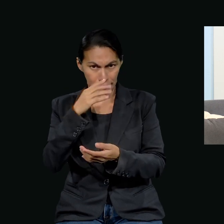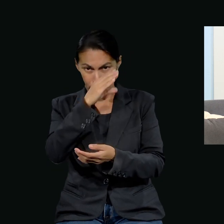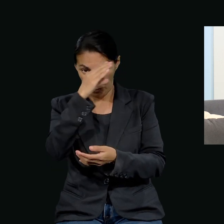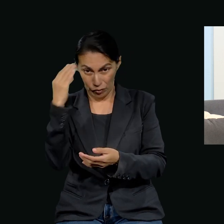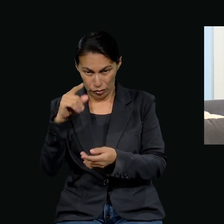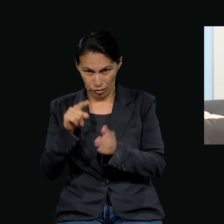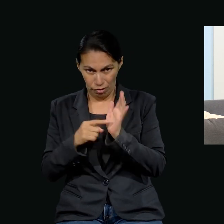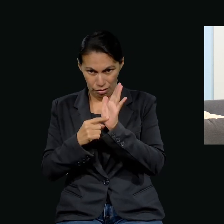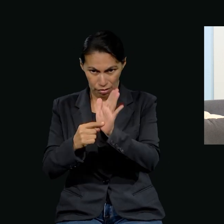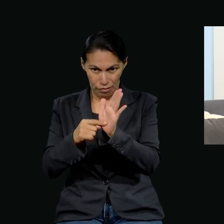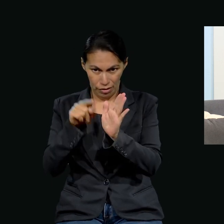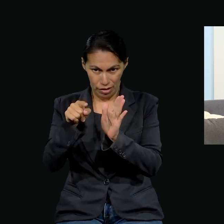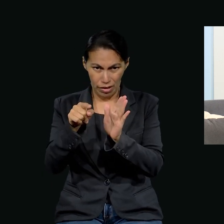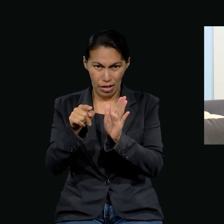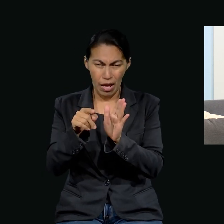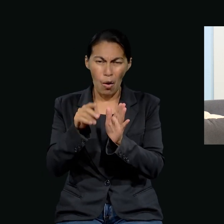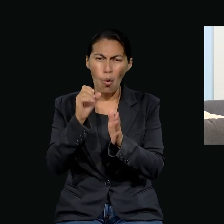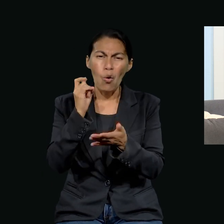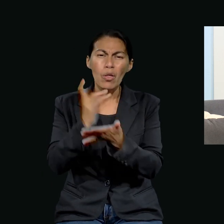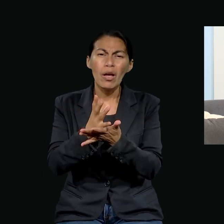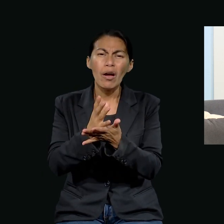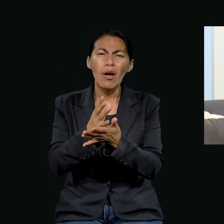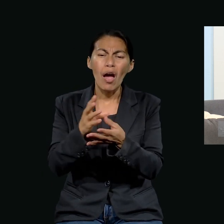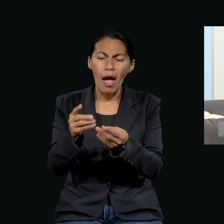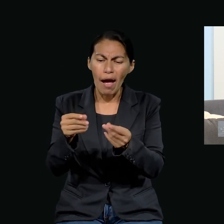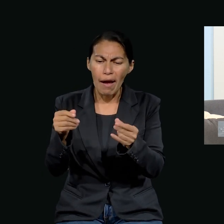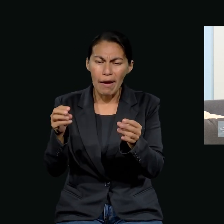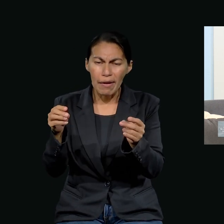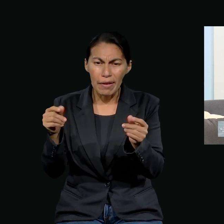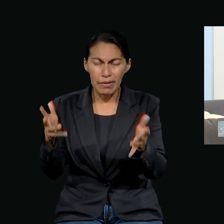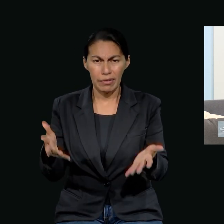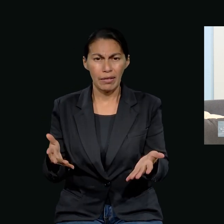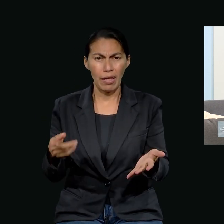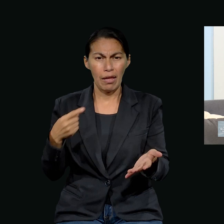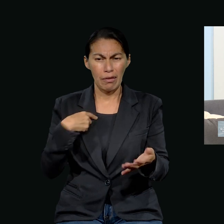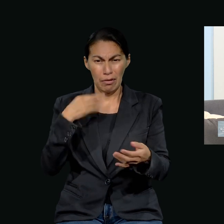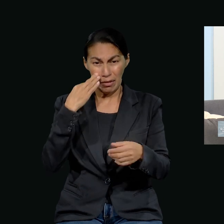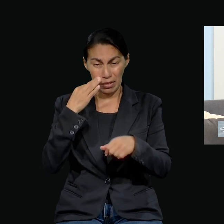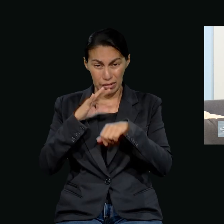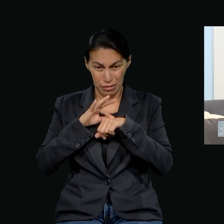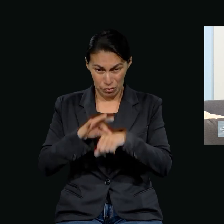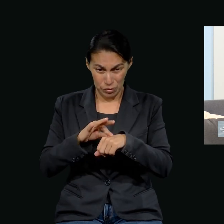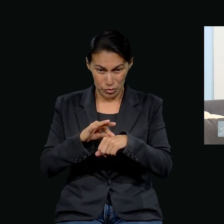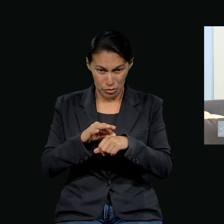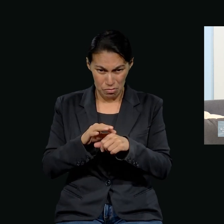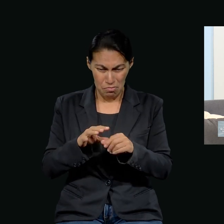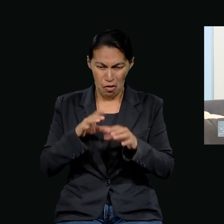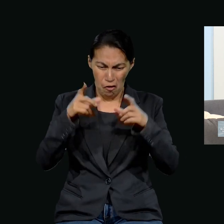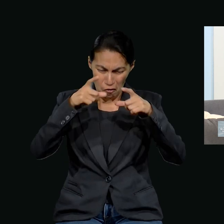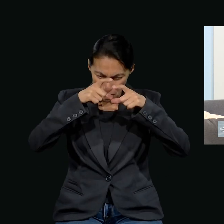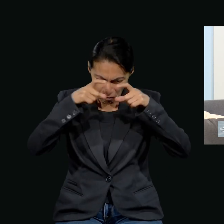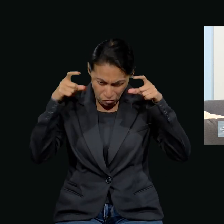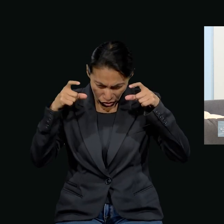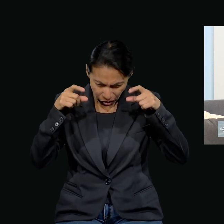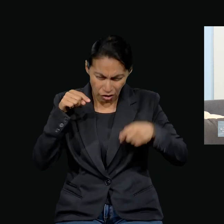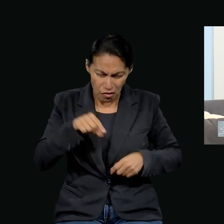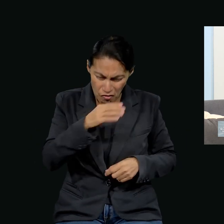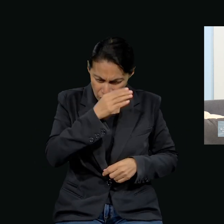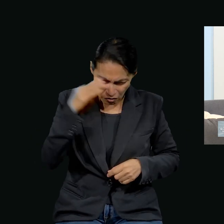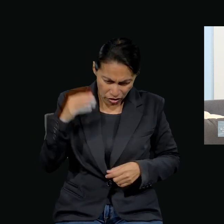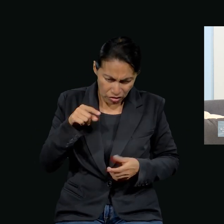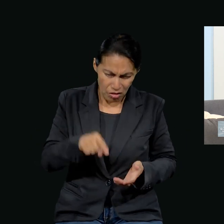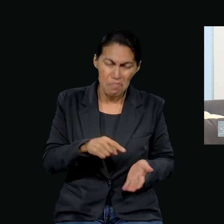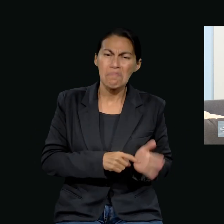al final, donde para testimonio, yo no quise quitarle la arena, yo quise que para poder dar